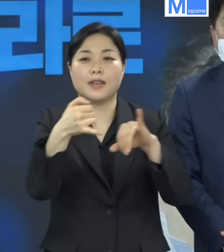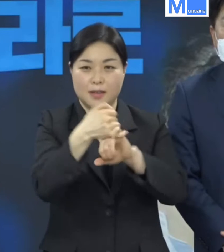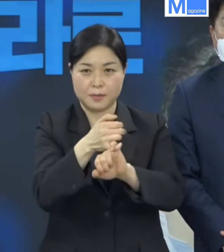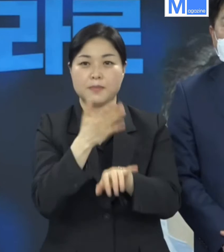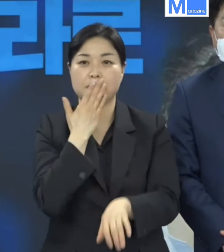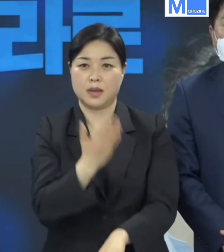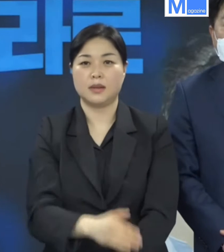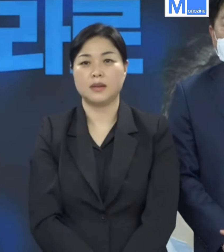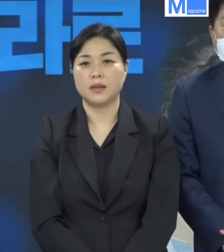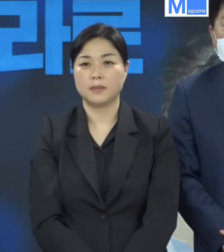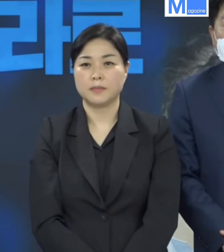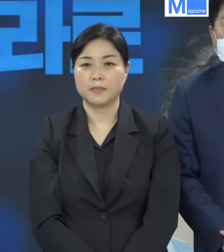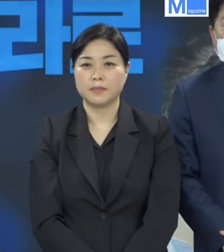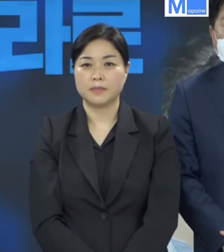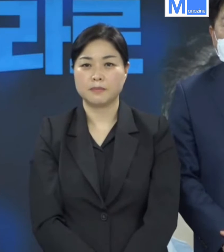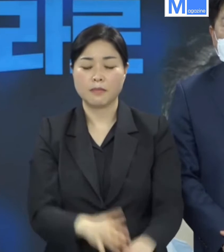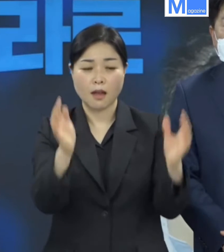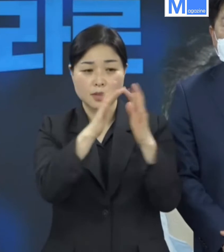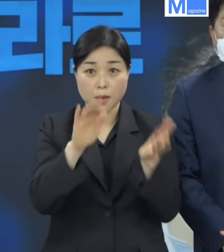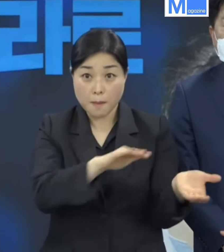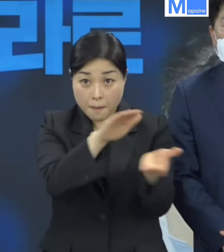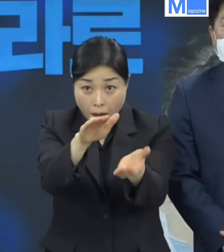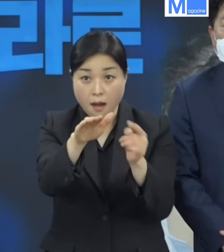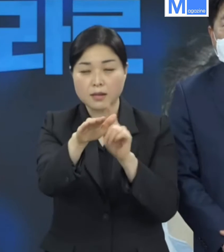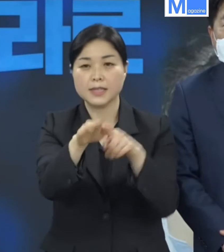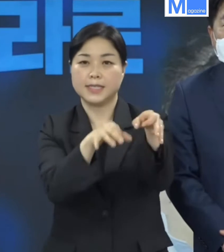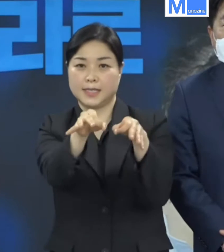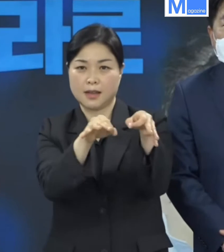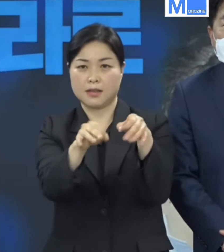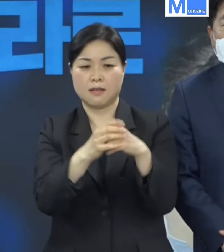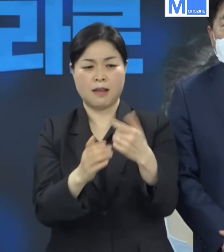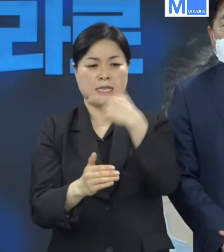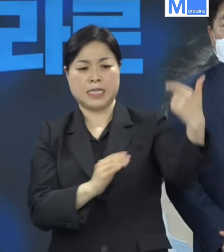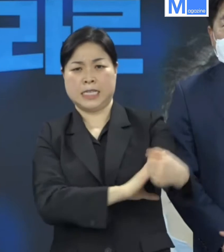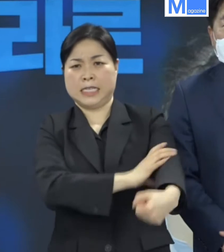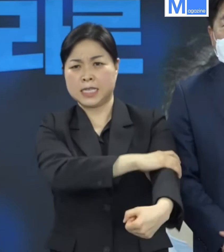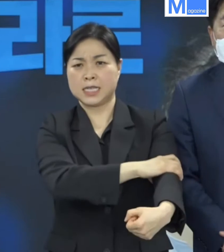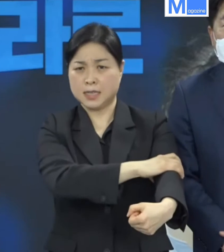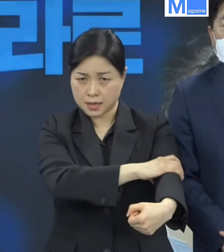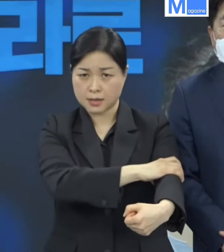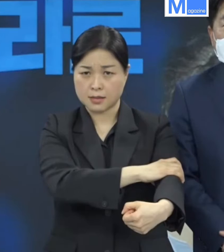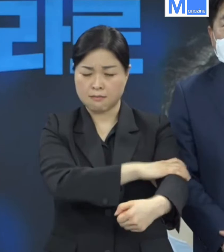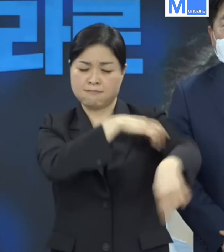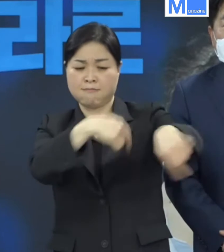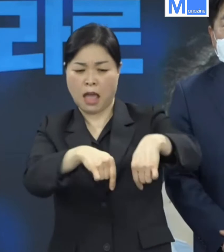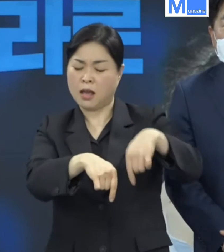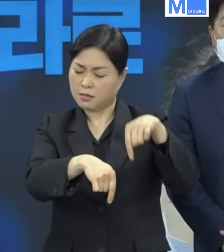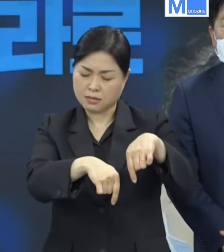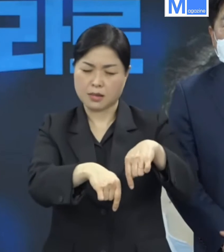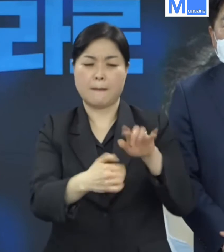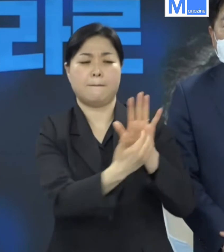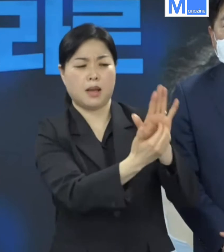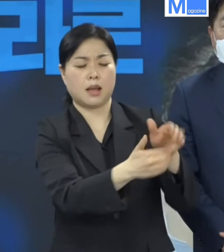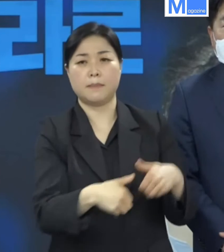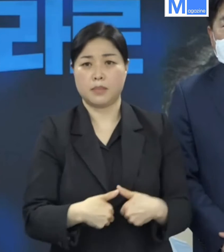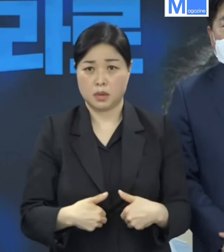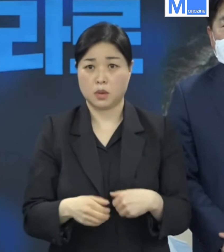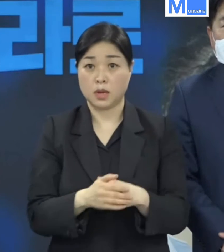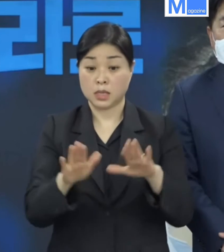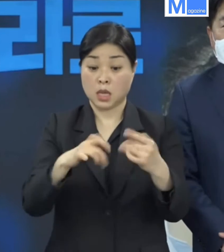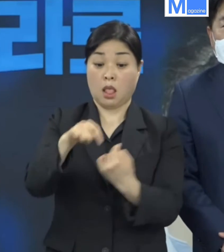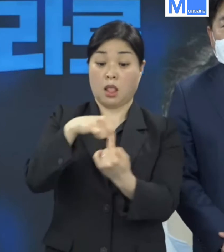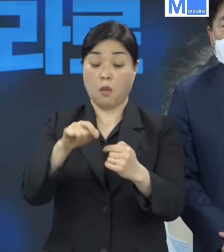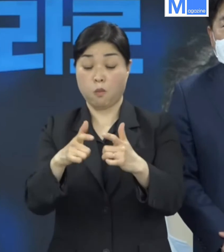약속드렸습니다. 온라인 플랫폼 시장에서 일부 대기업의 갑질과 전횡을 막아야 합니다. 막 활성화되고